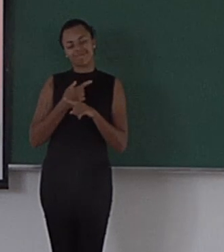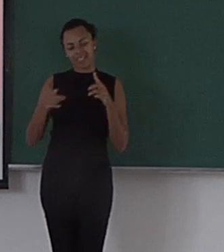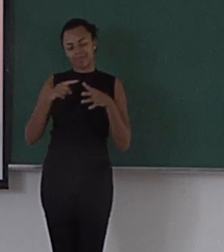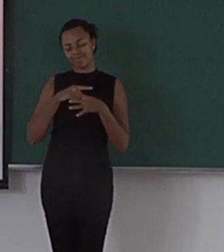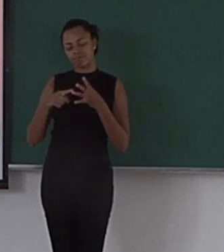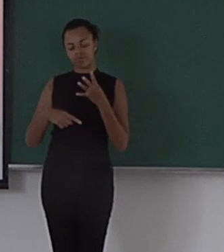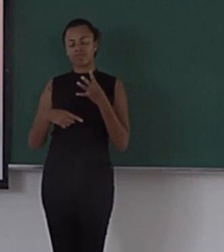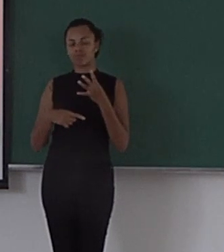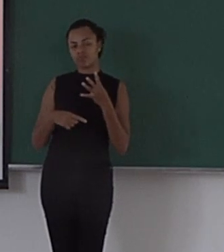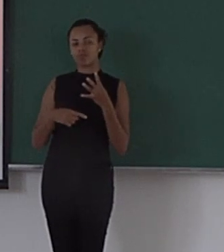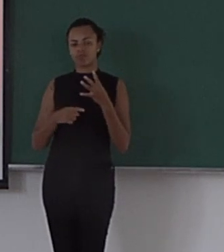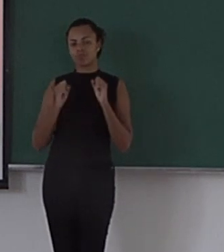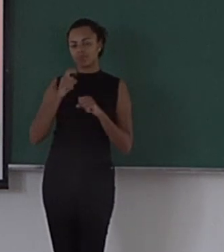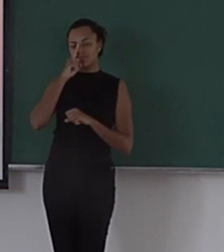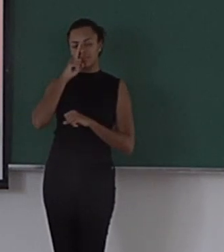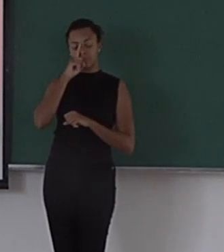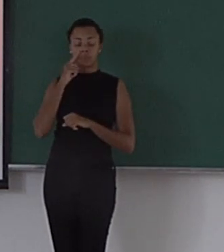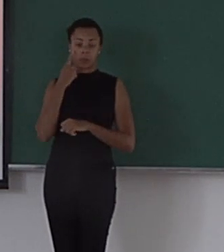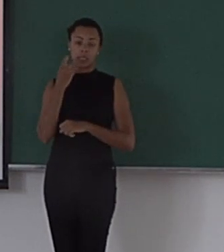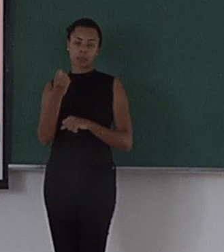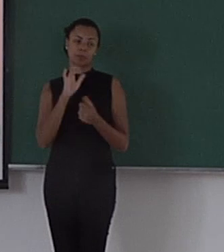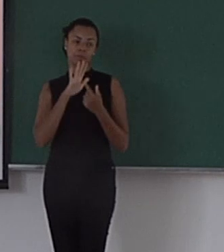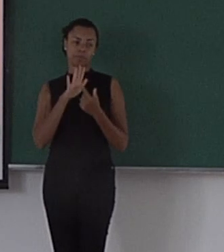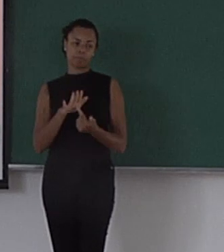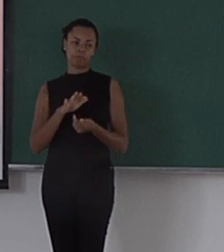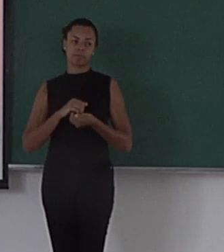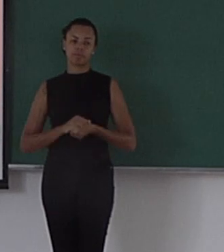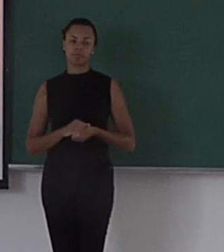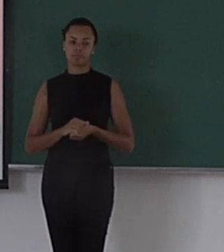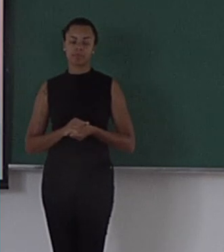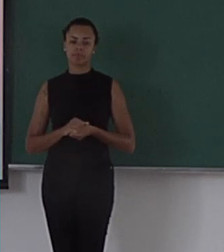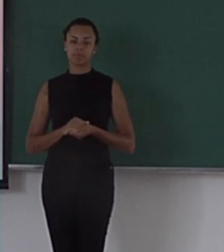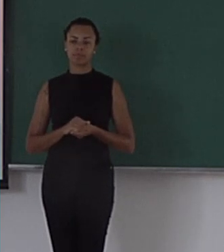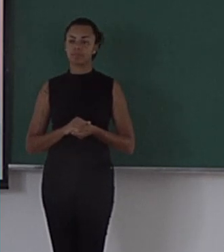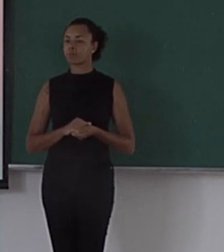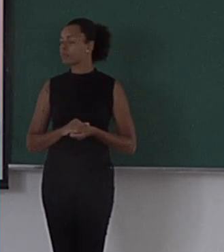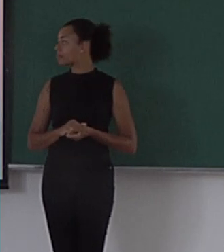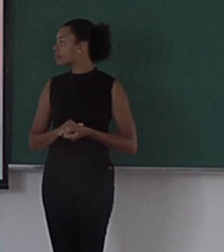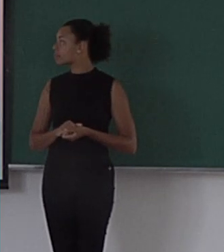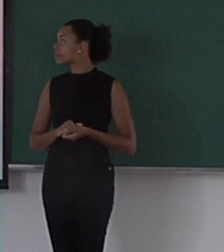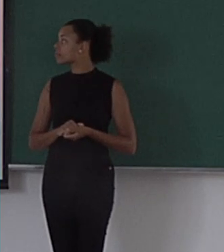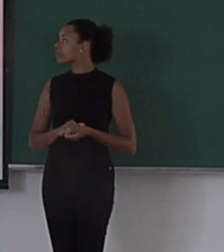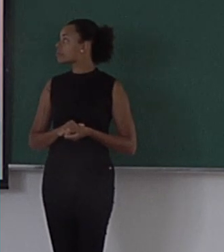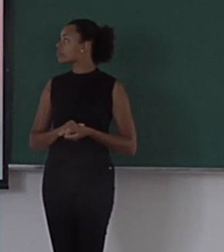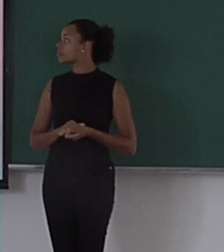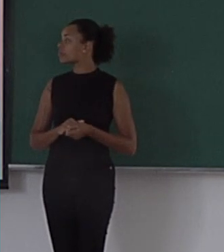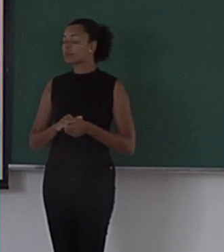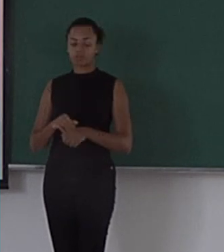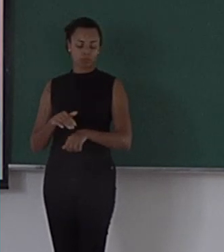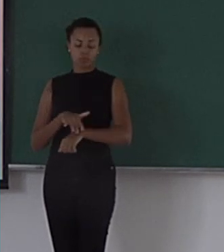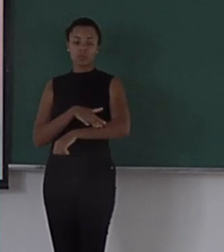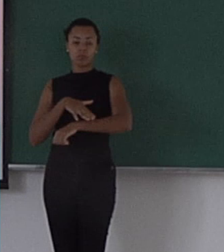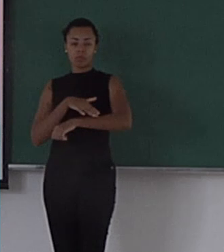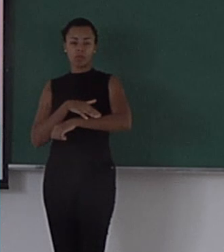essa controvérsia que eu achei interessante a gente trazer para vocês, né? O dano tecidual da queimadura